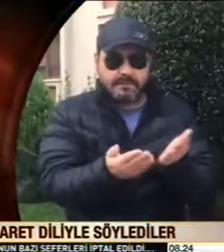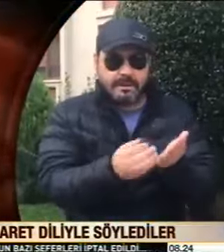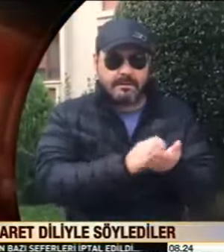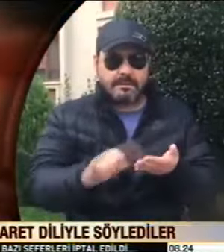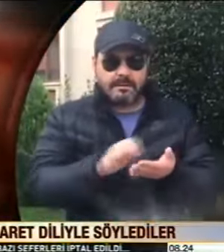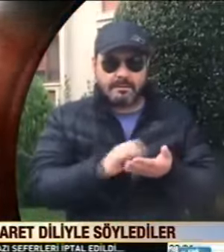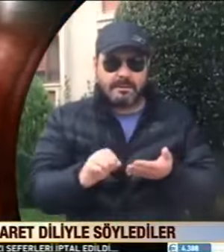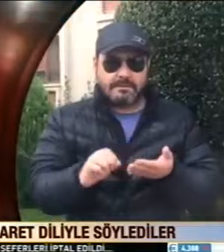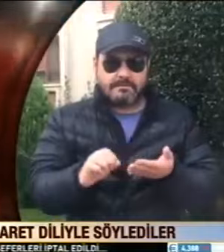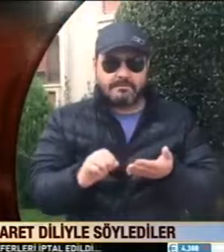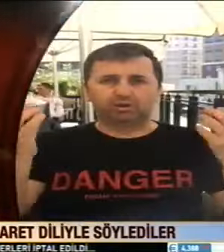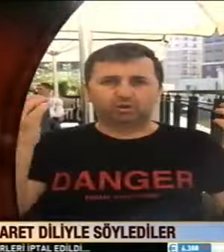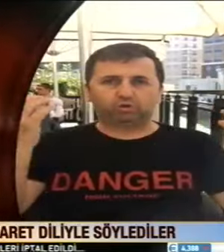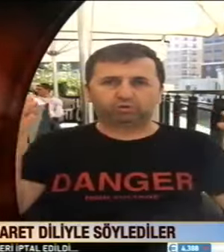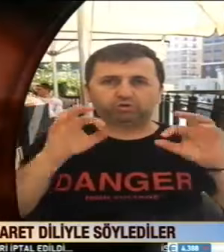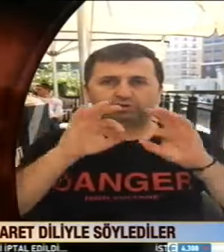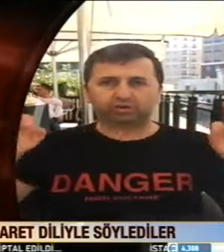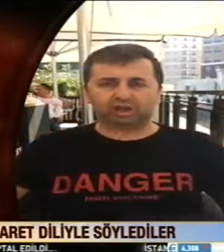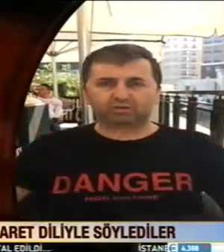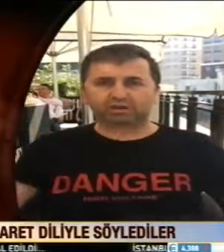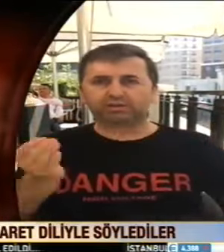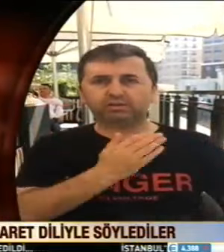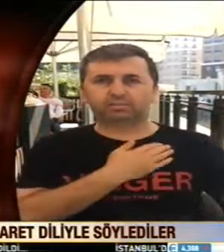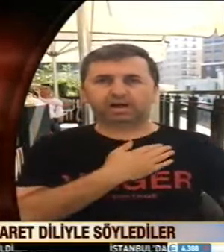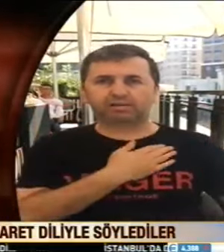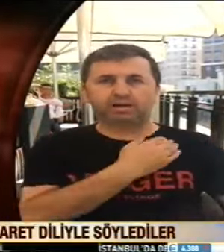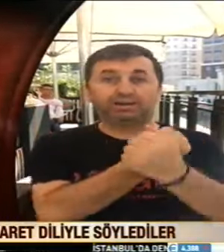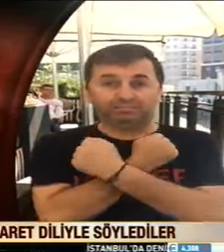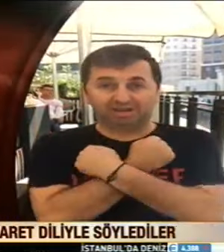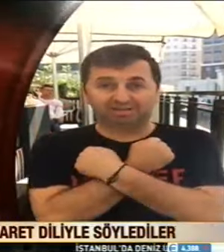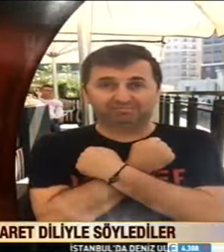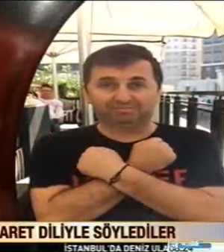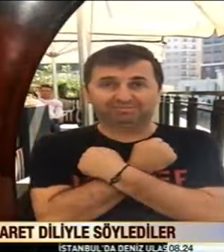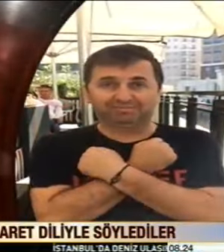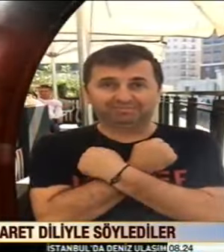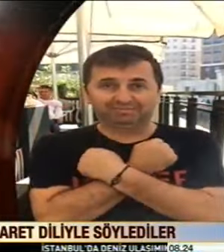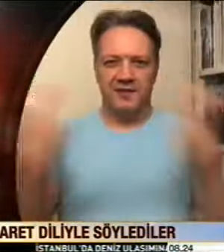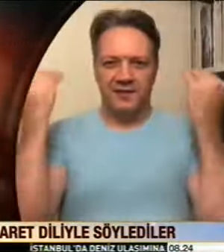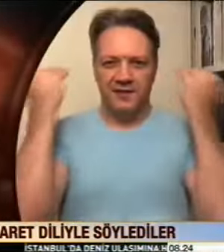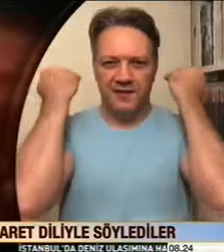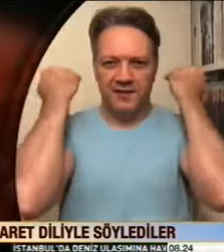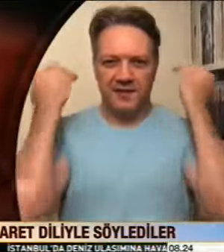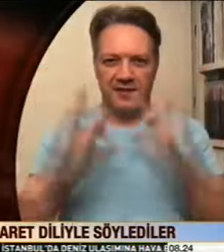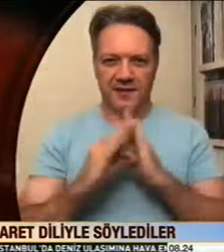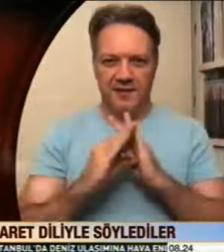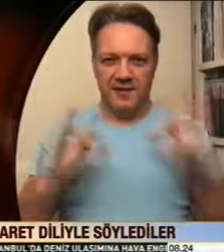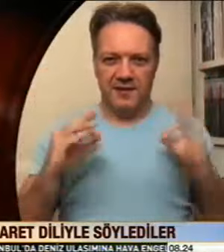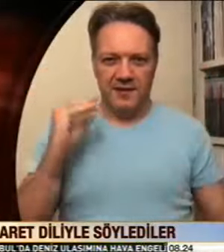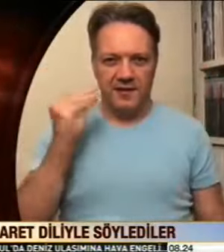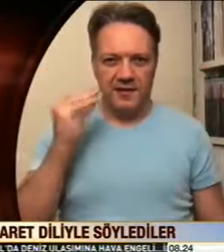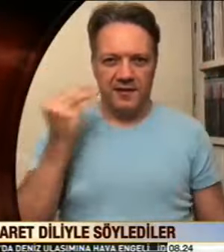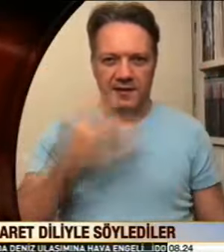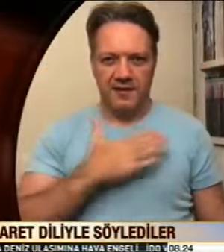deftere yazdım. Öksüz yavrularım ağrıma bastım, Öksüz